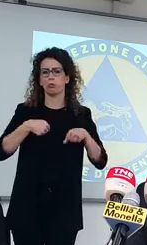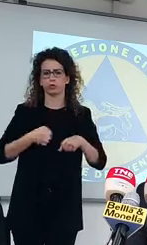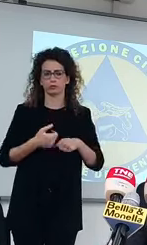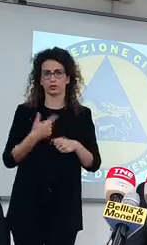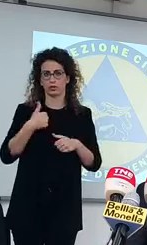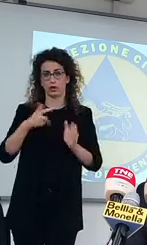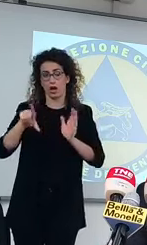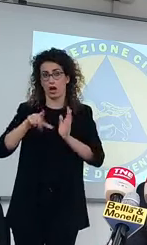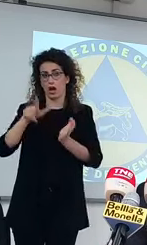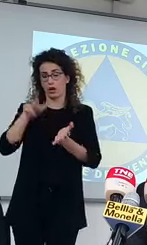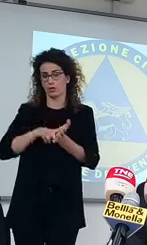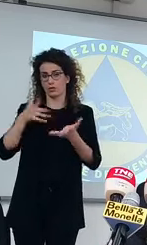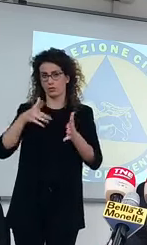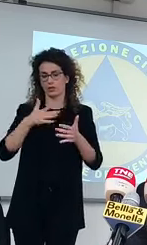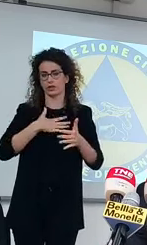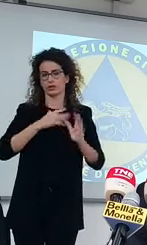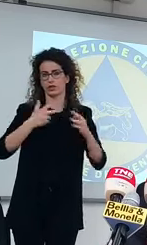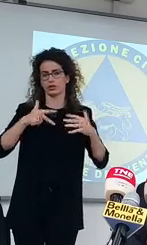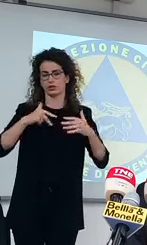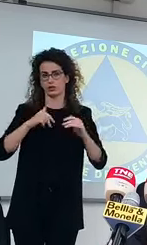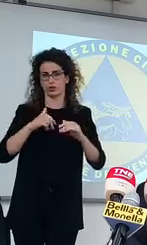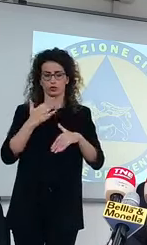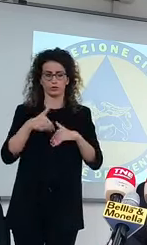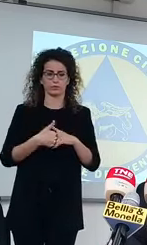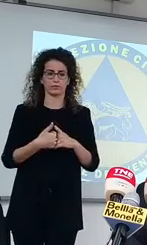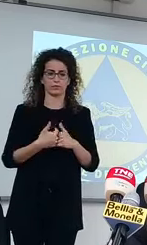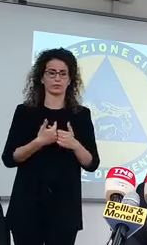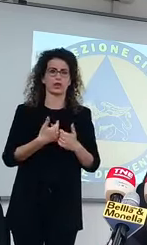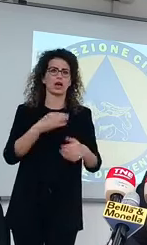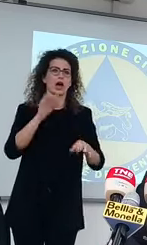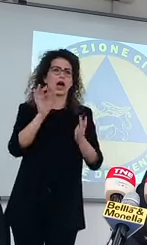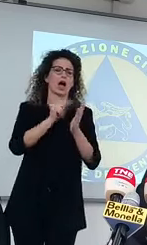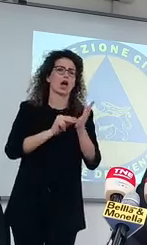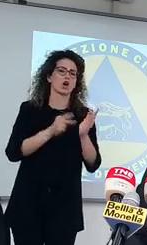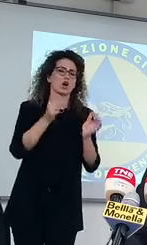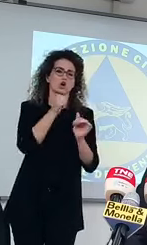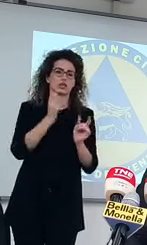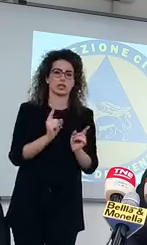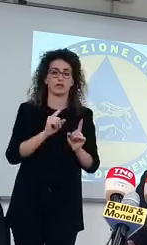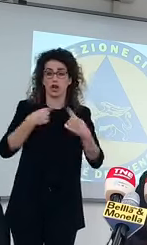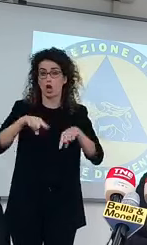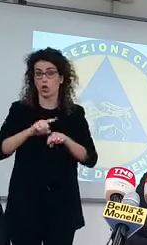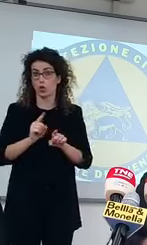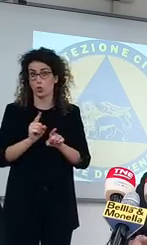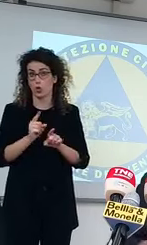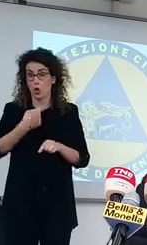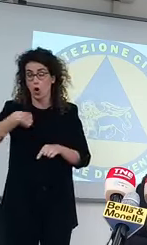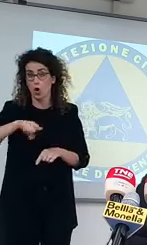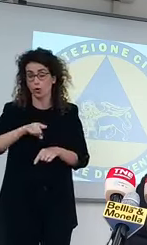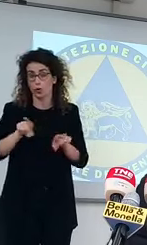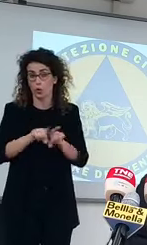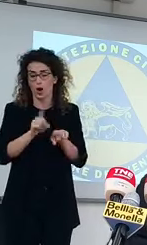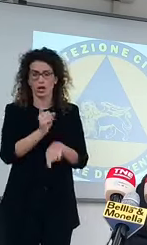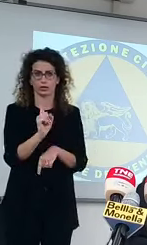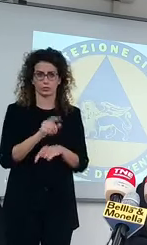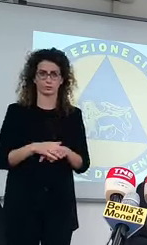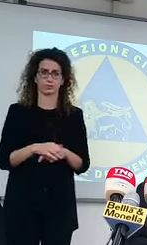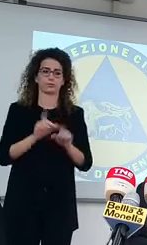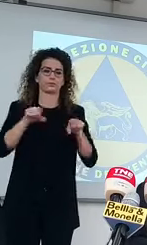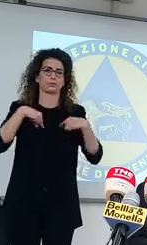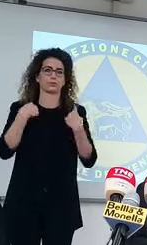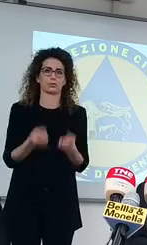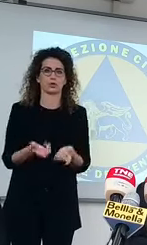anni, e lo fai senza appuntamento. Noi non abbiamo fatto questo. È accaduto poi, alla luce